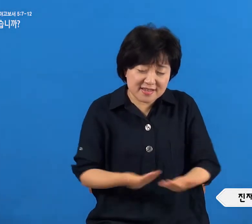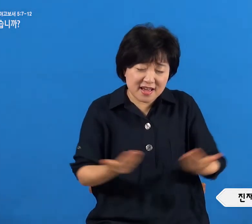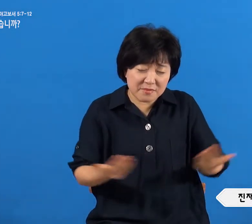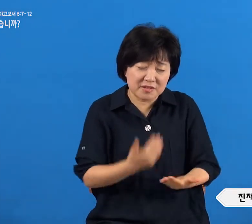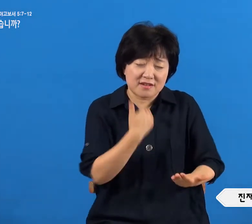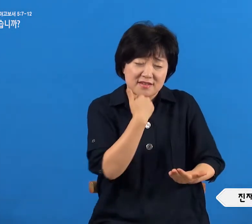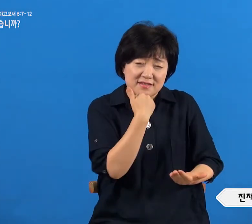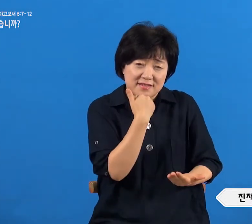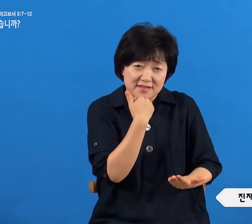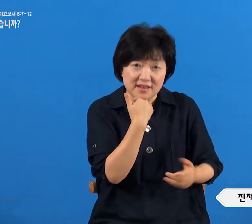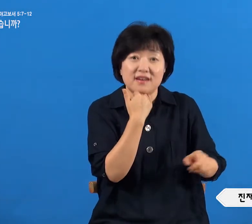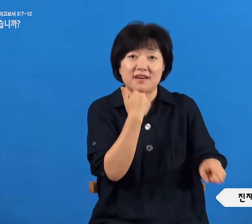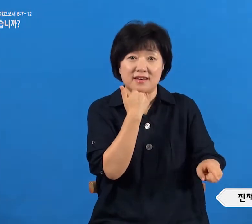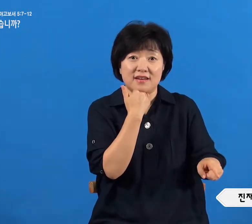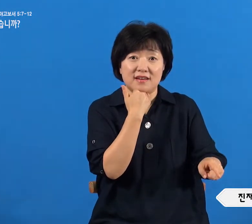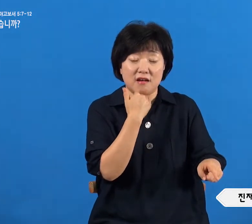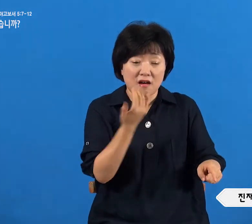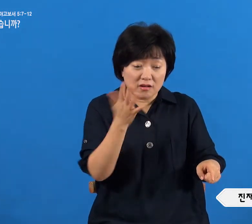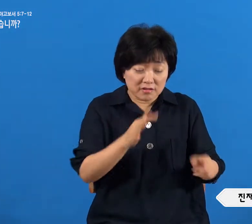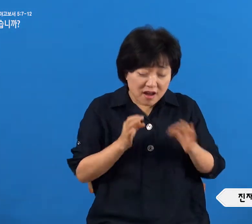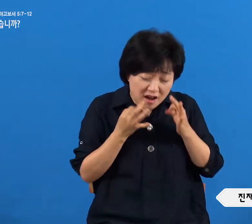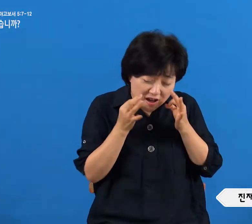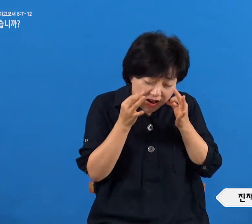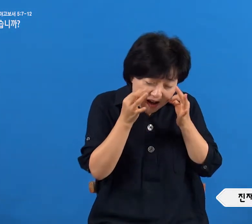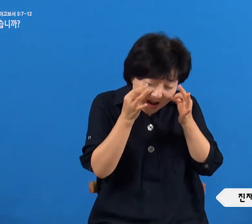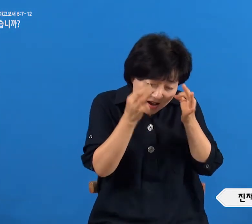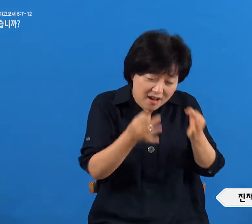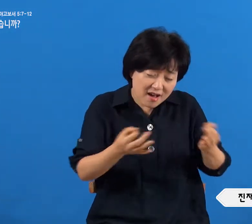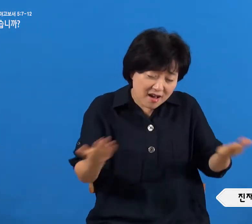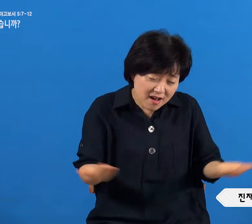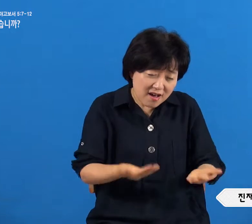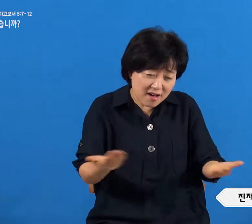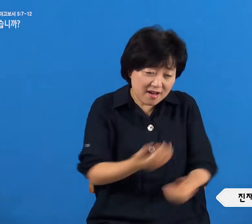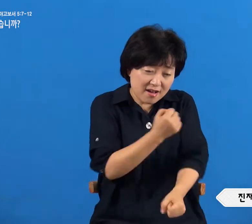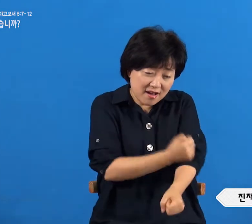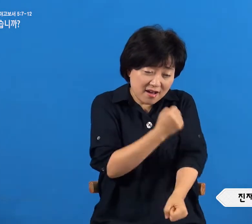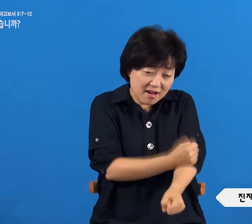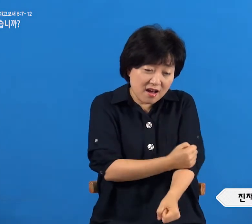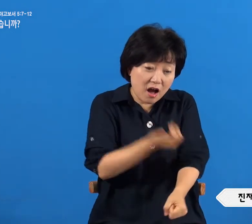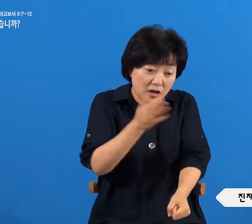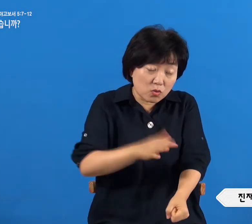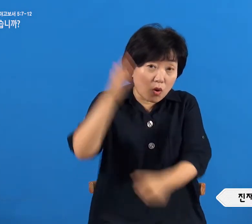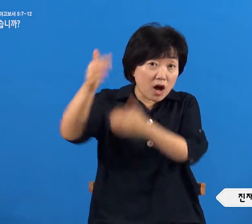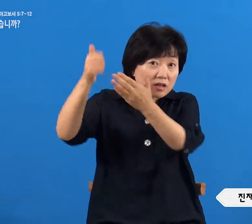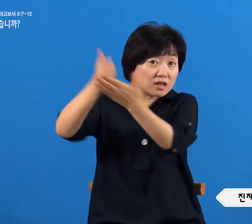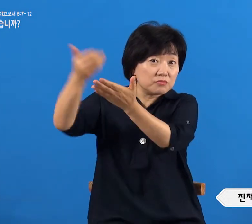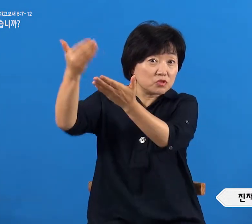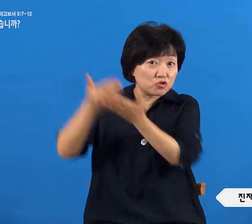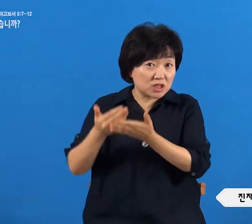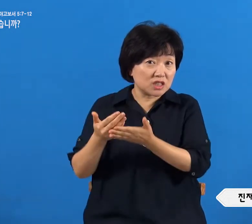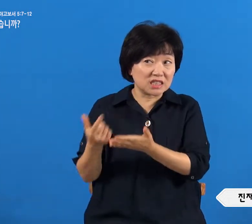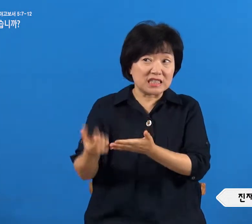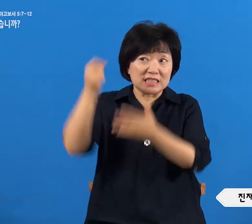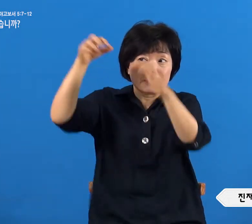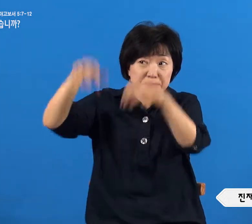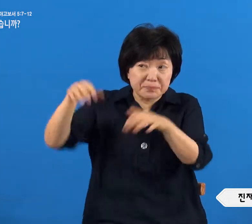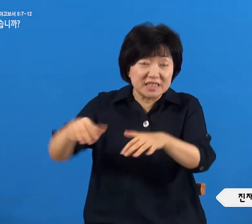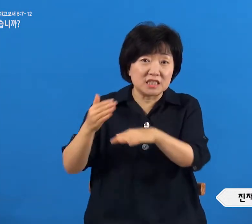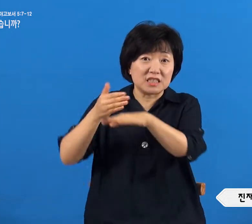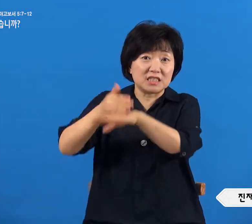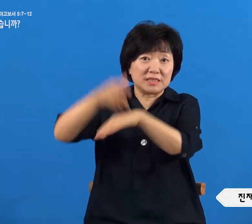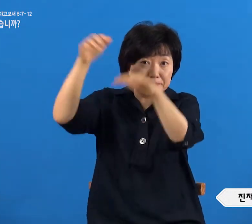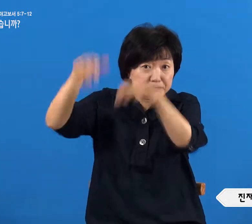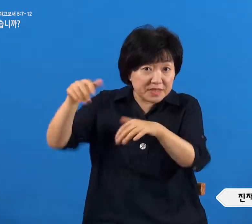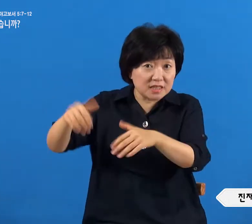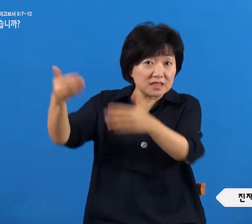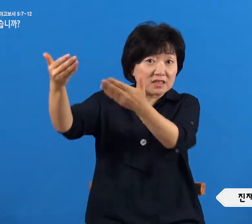노력한다 할지라도 하나님이 주시는 비가 이른 비와 늦은 비가 오지 않으면, 하나님이 예정하신